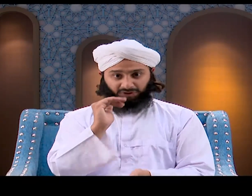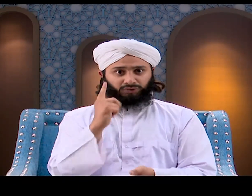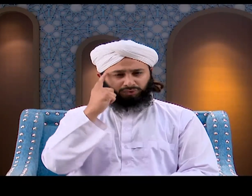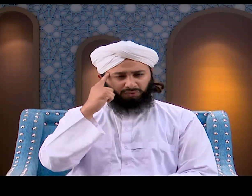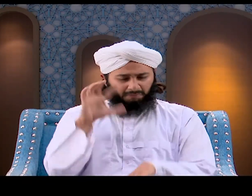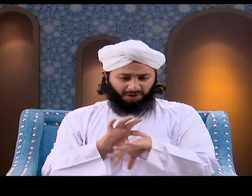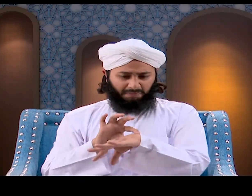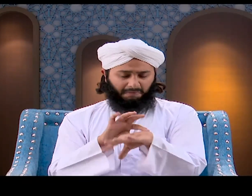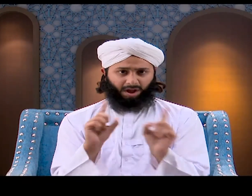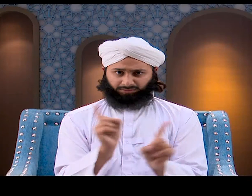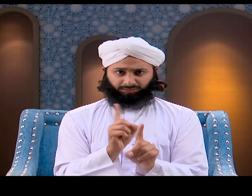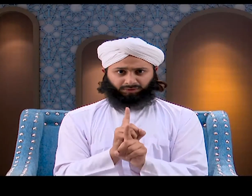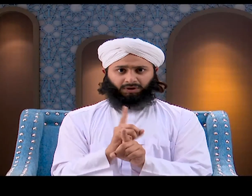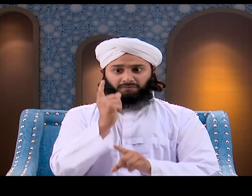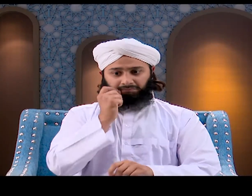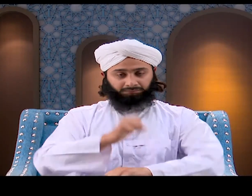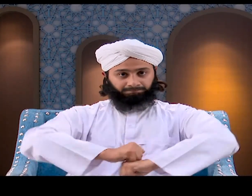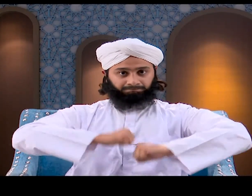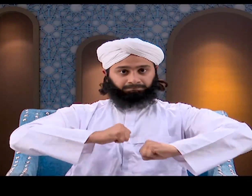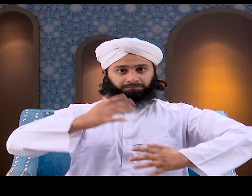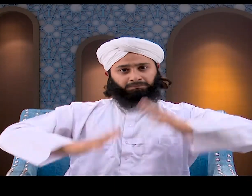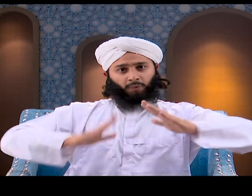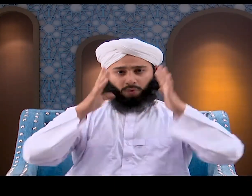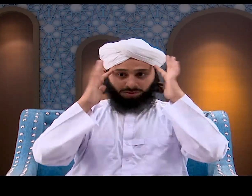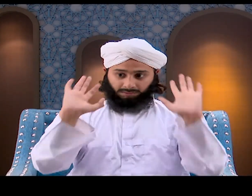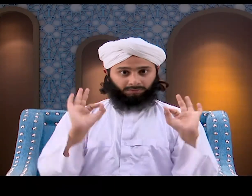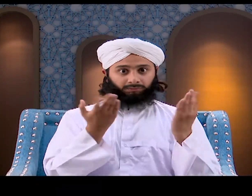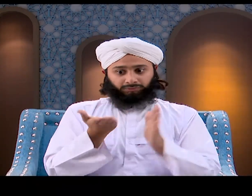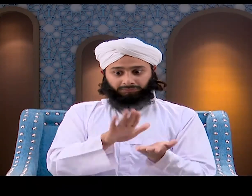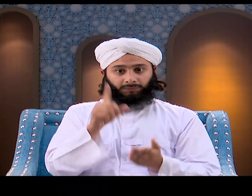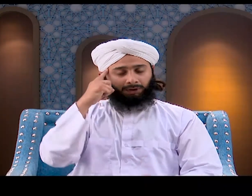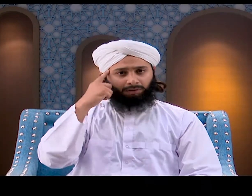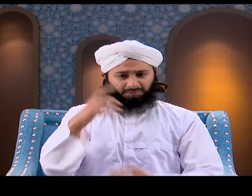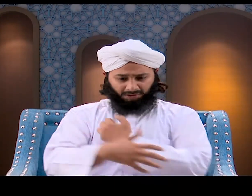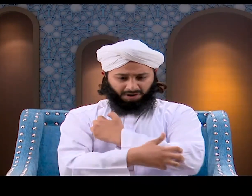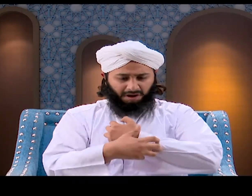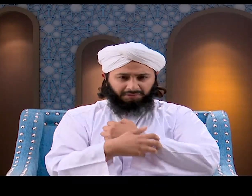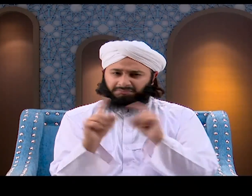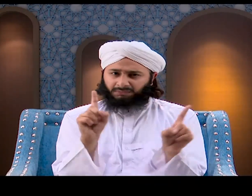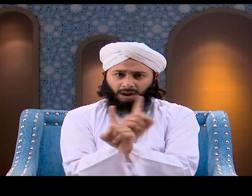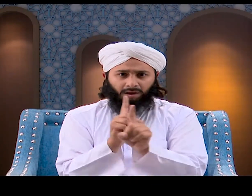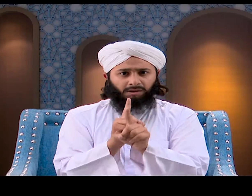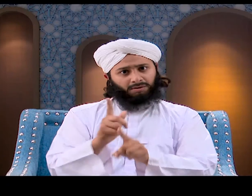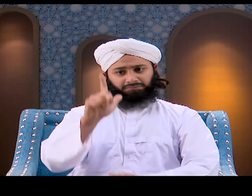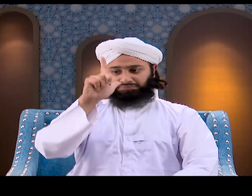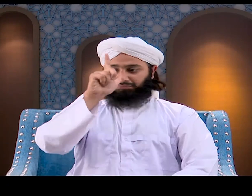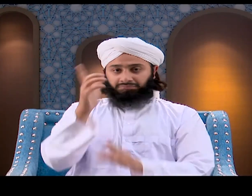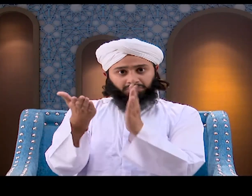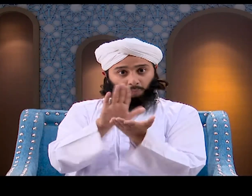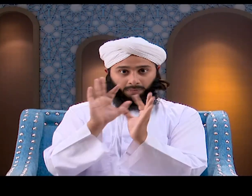بھی آتی ہے، موت صرف بیماروں کے لیے نہیں ہے، موت تندرست کو بھی آتی ہے، موت صرف غریبوں کے لیے نہیں ہے، موت امیروں کو بھی